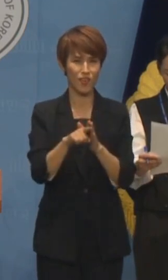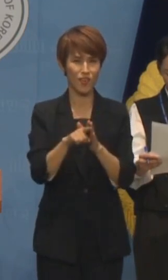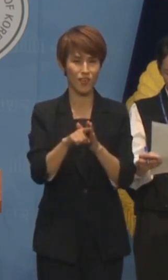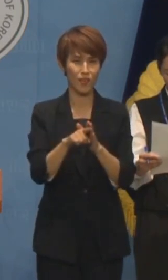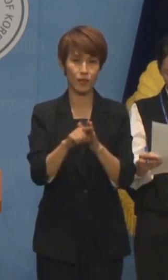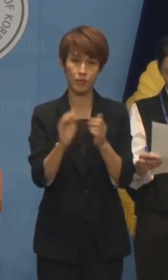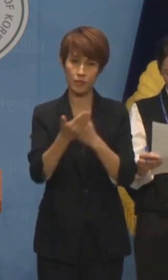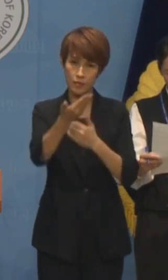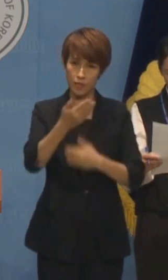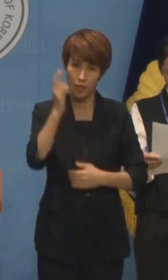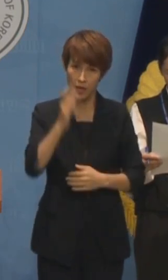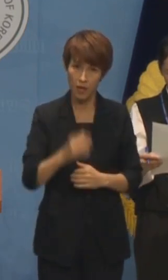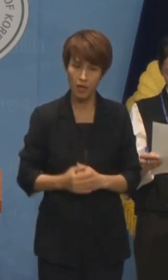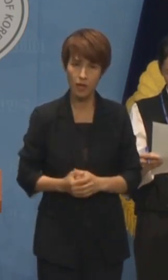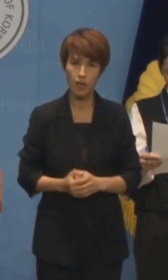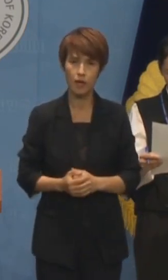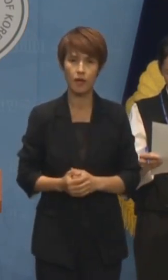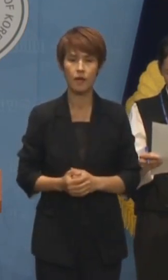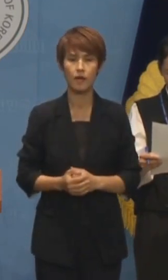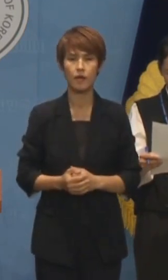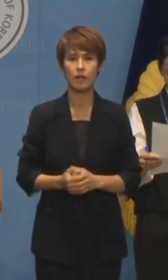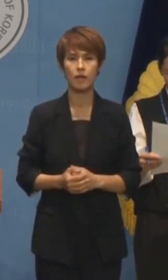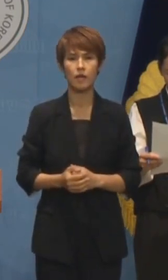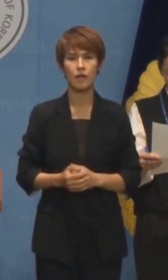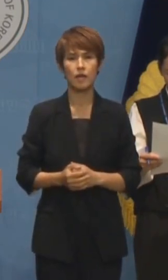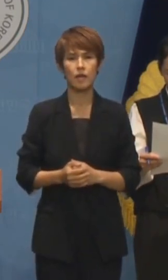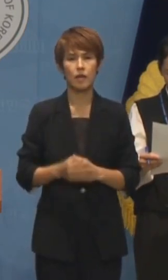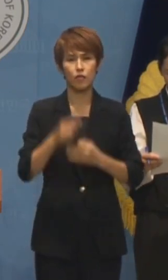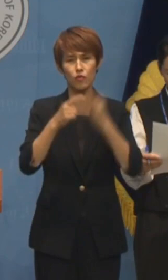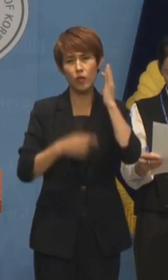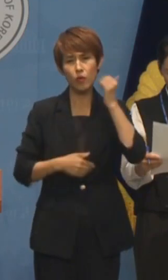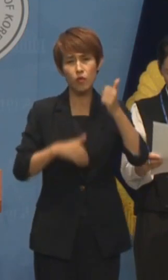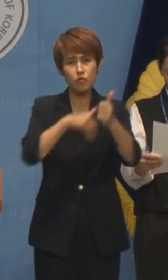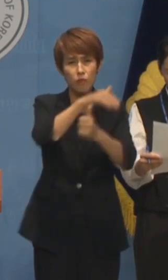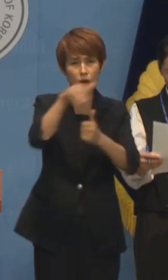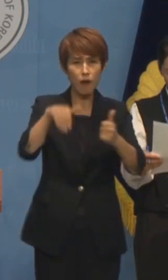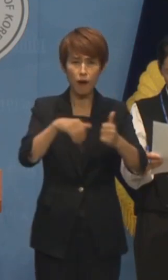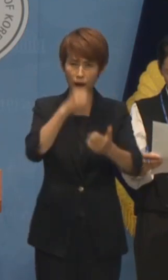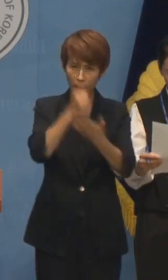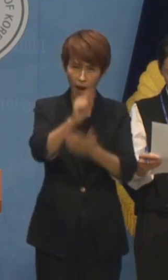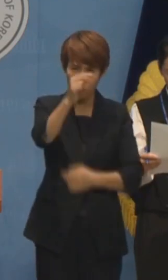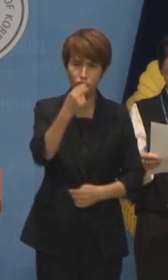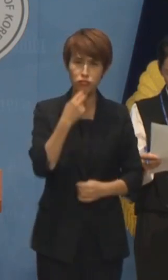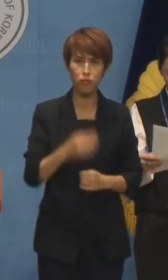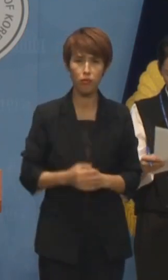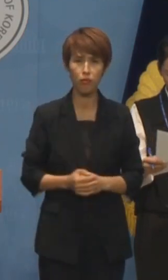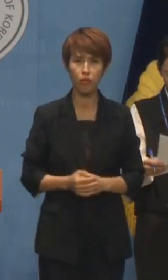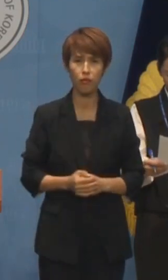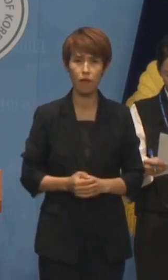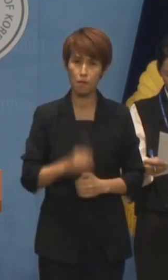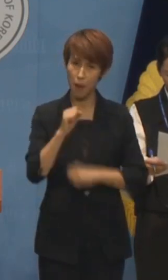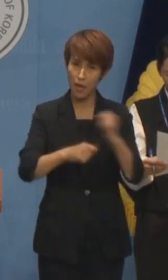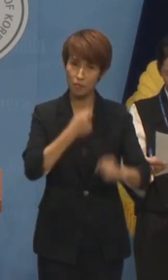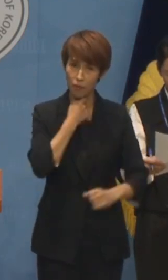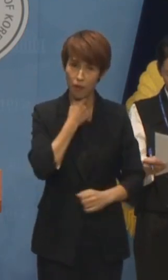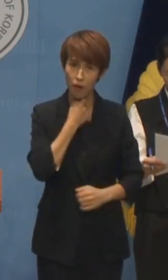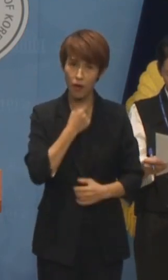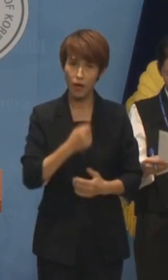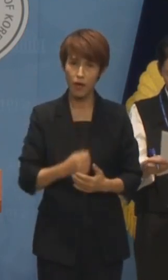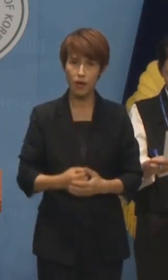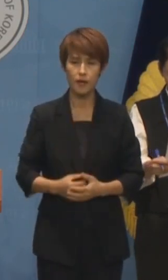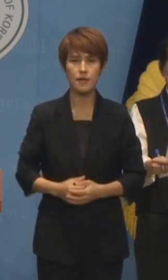지키려나 봅니다. 윤 대통령 주변에는 멀쩡한 사람이 그렇게 없습니까? 이쯤 되면 막 가자는 거